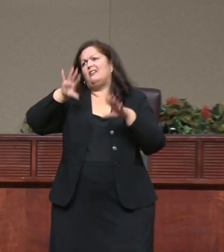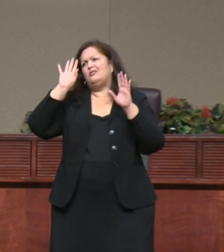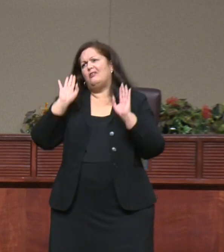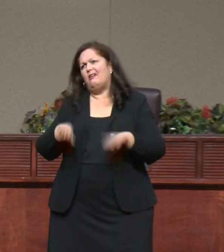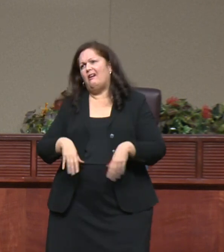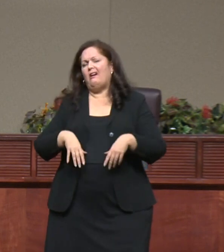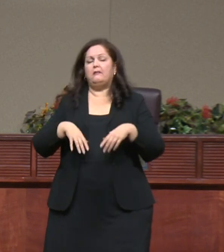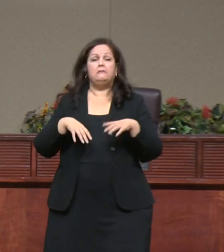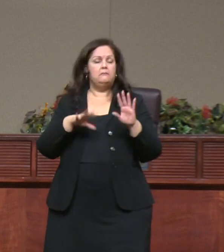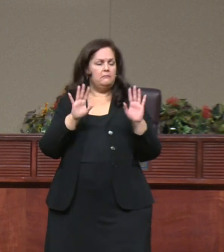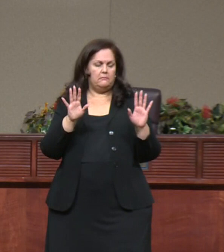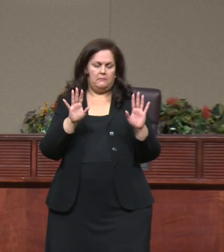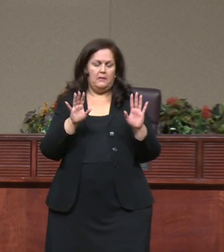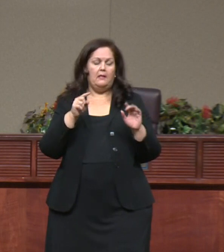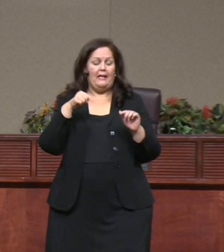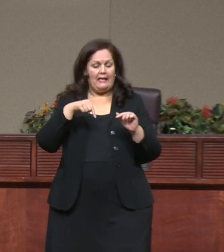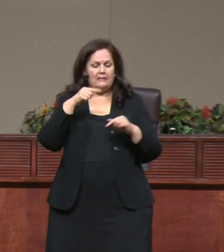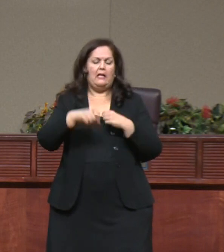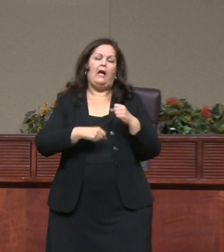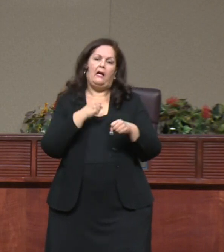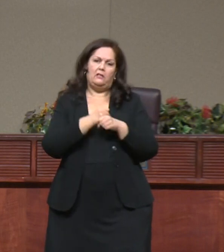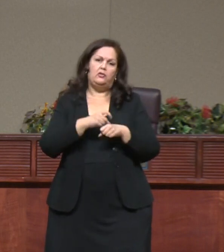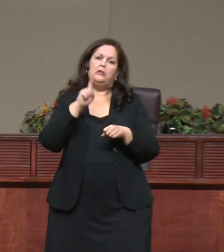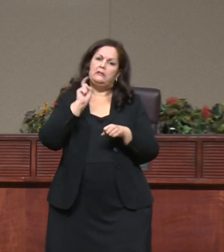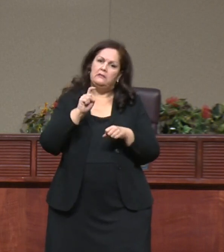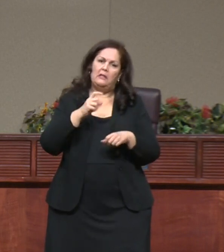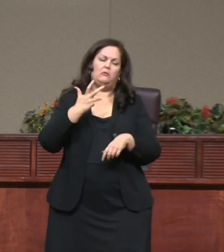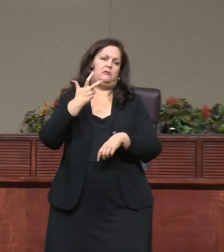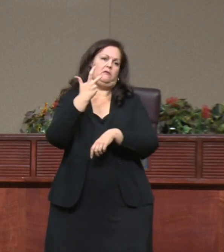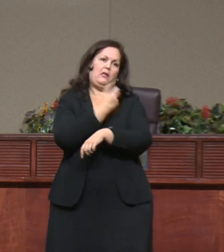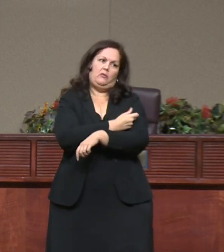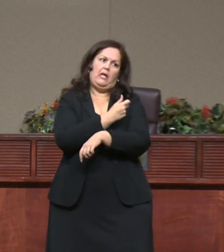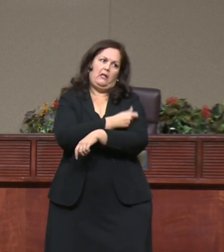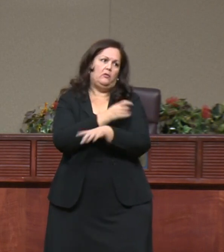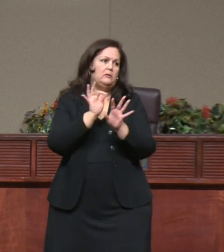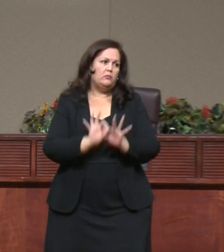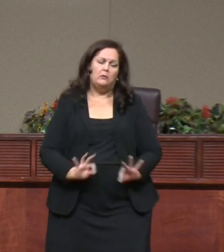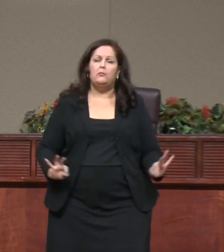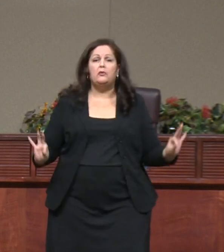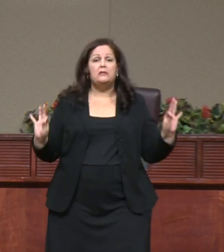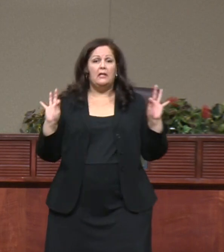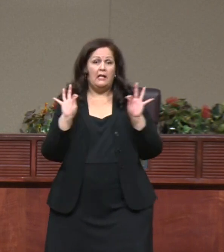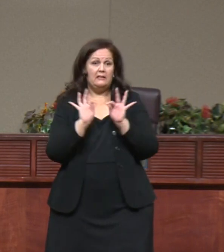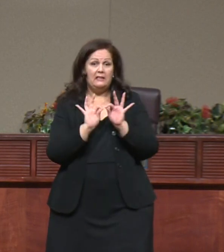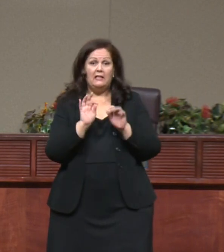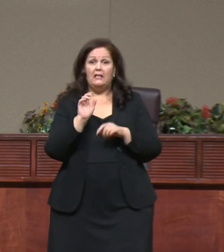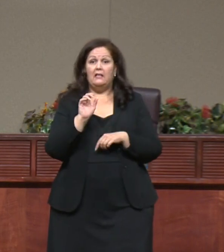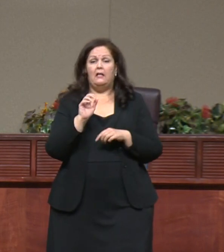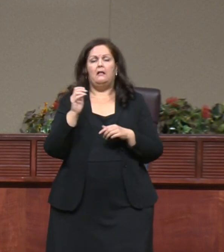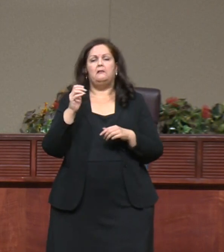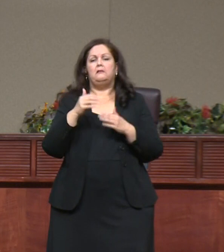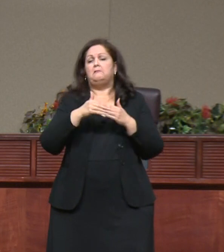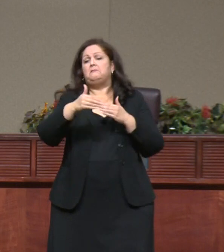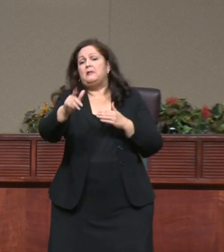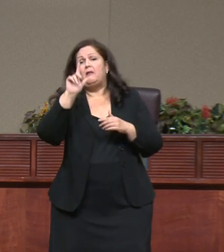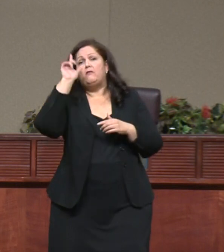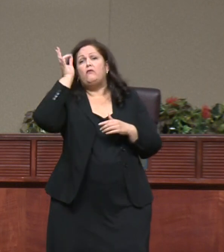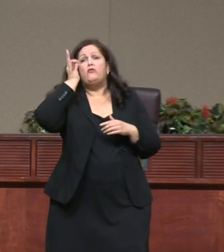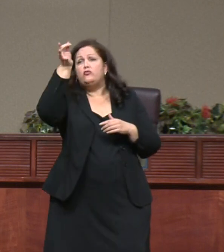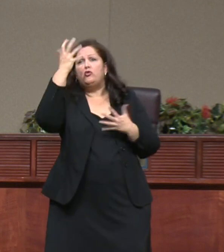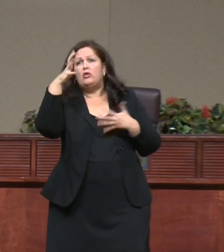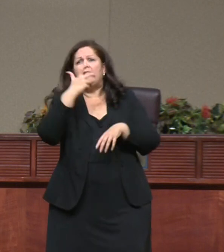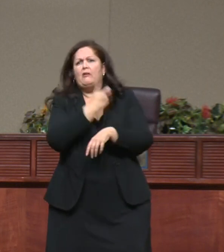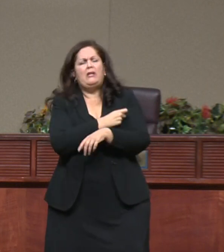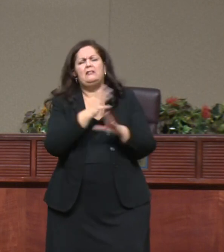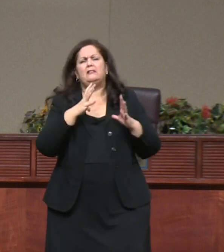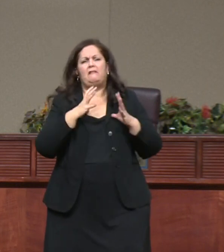años, pero si hay un año que necesitamos vacunarnos, es este. Si no se vacunan los años próximos, pero este